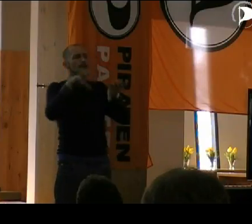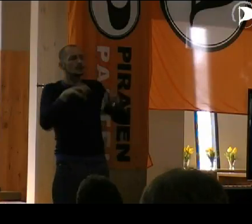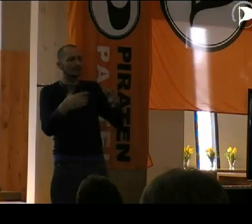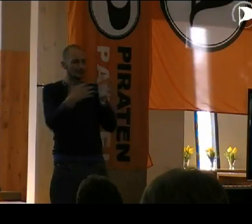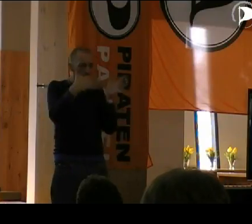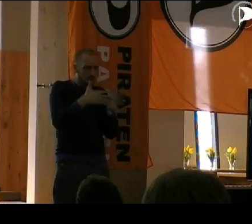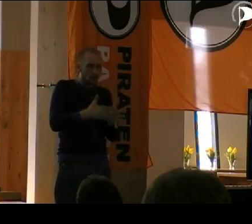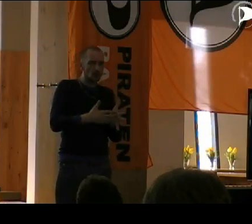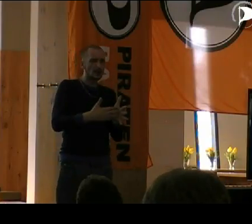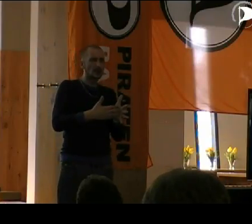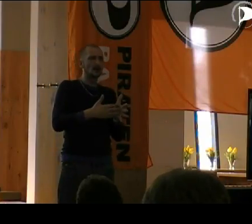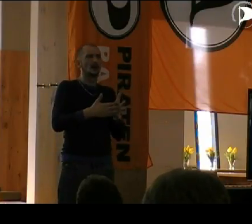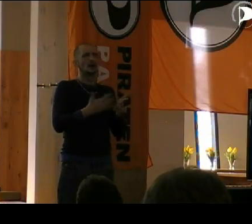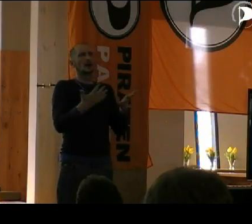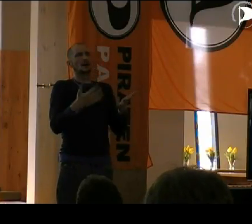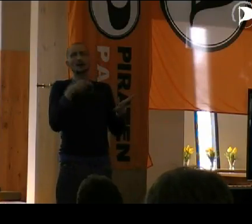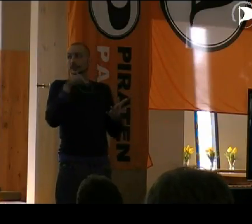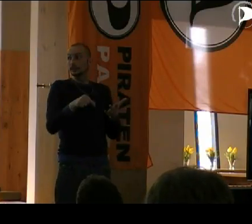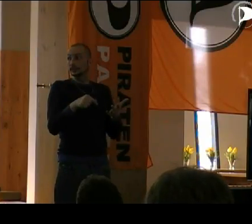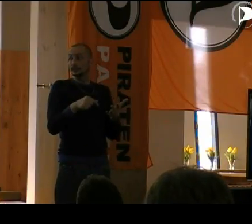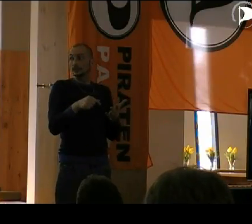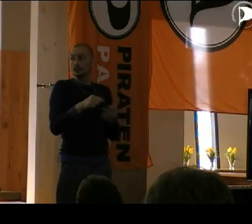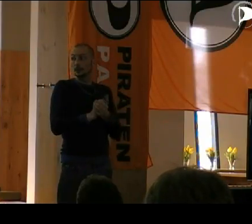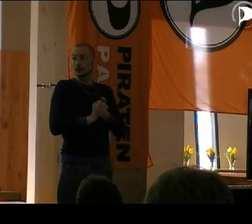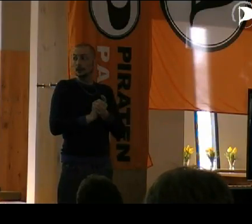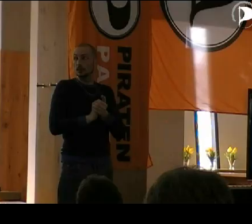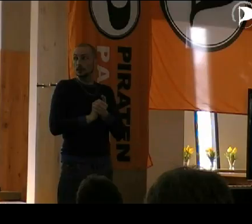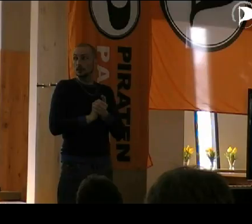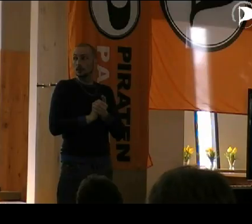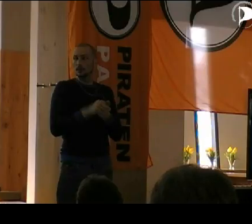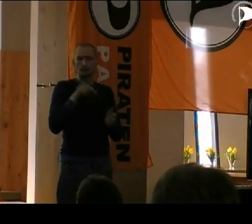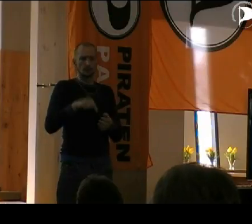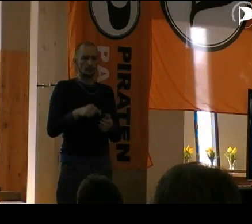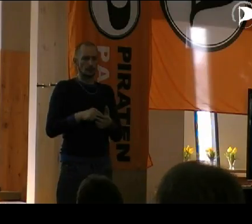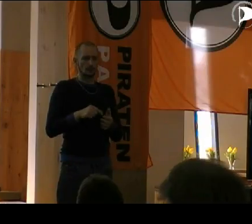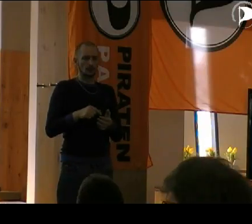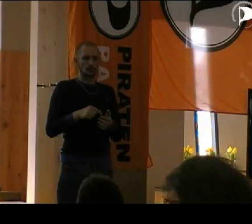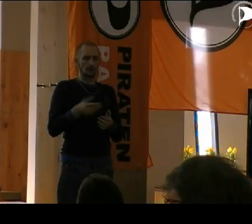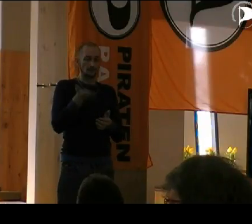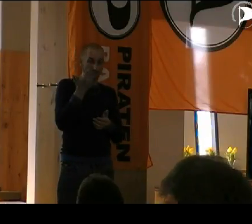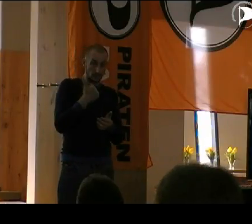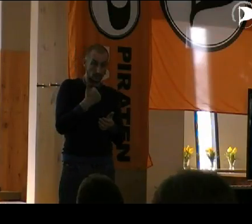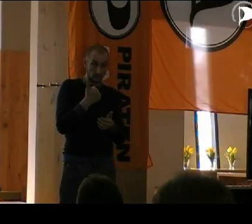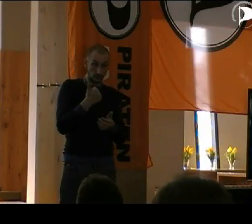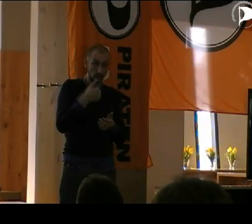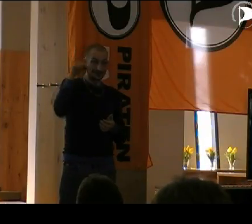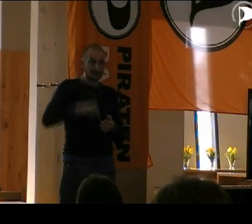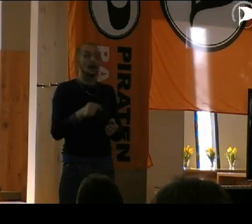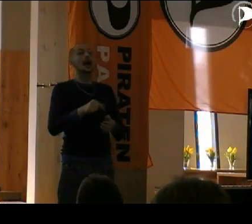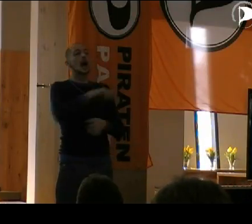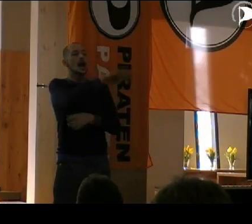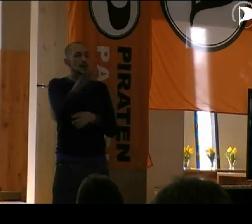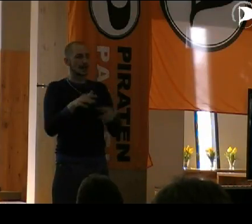prüfungsgesellschaften der seine parade im nicht wann ich ziemlich ungeschickt an das heißt unsere landesverbände